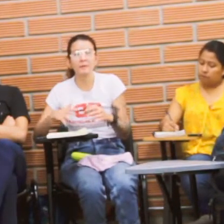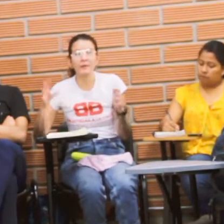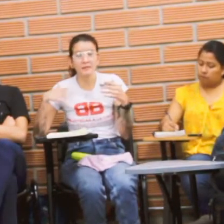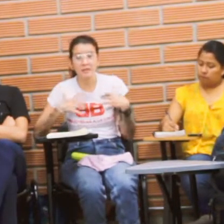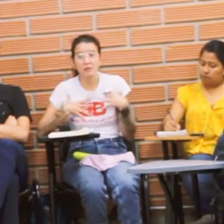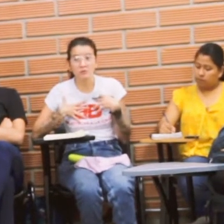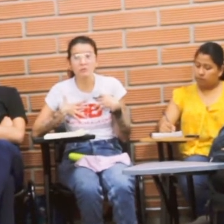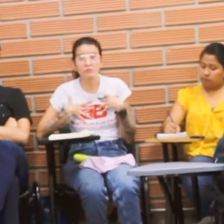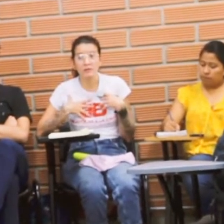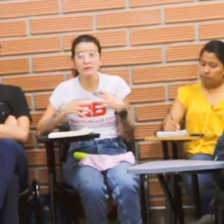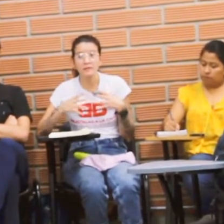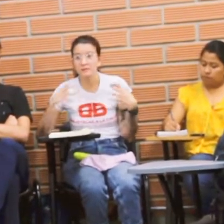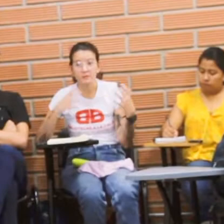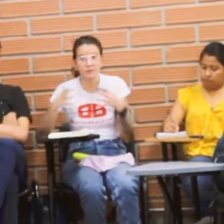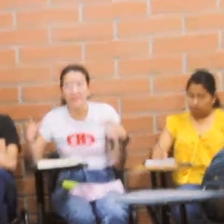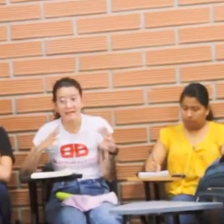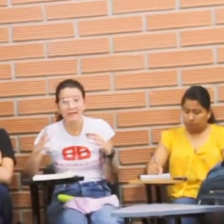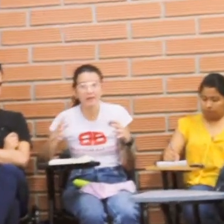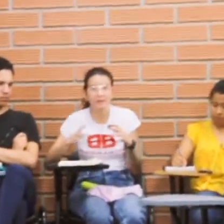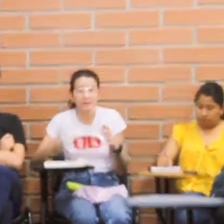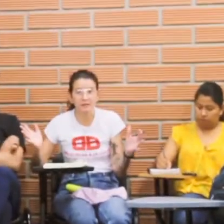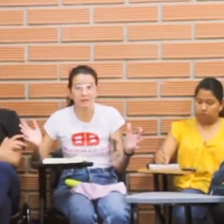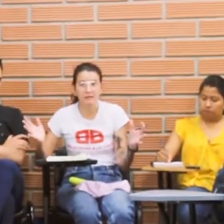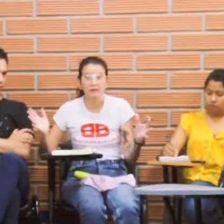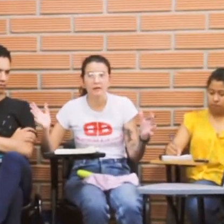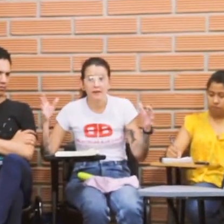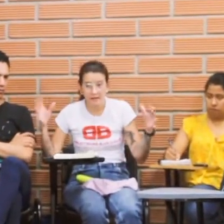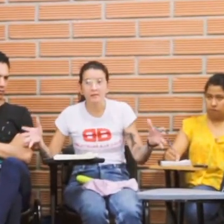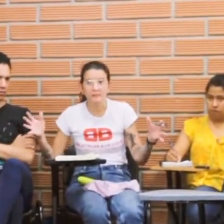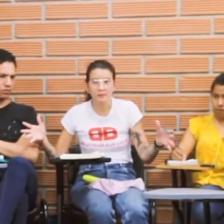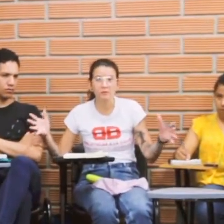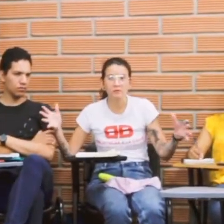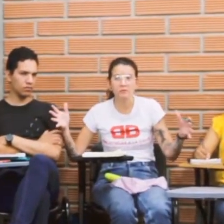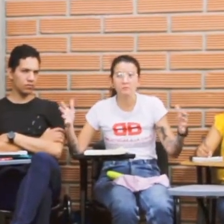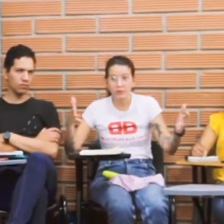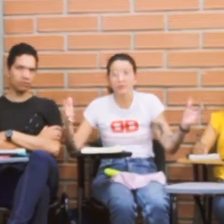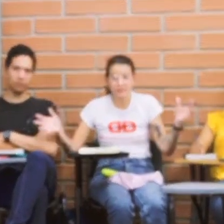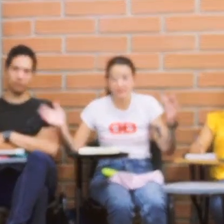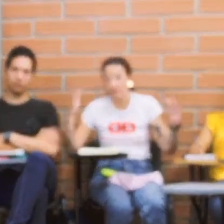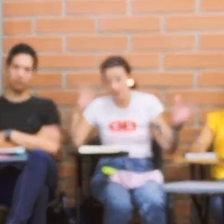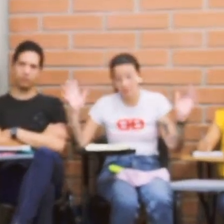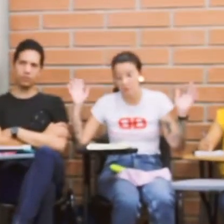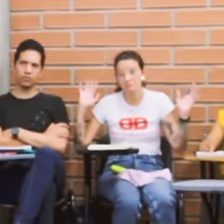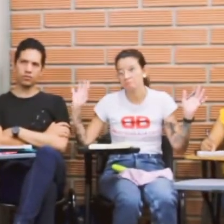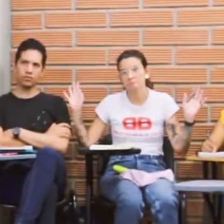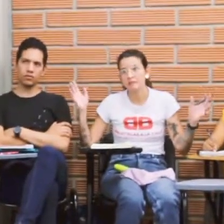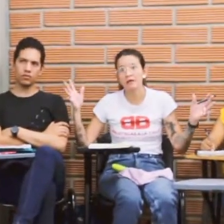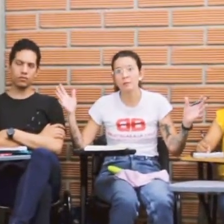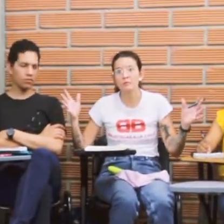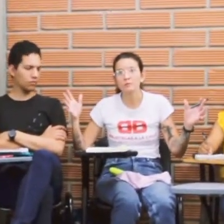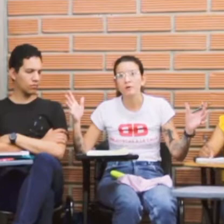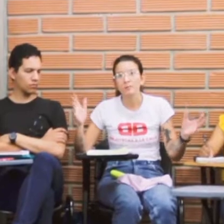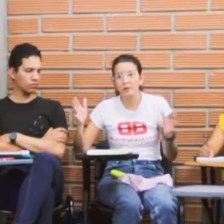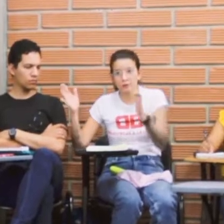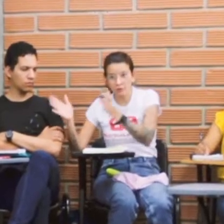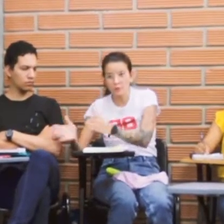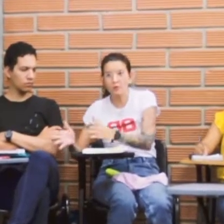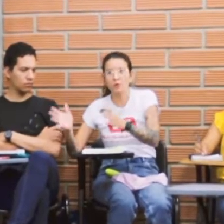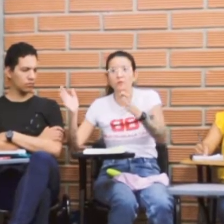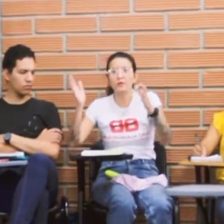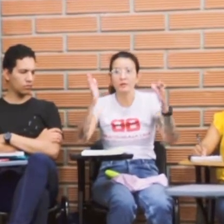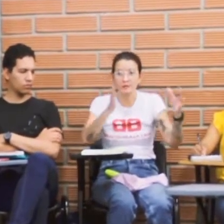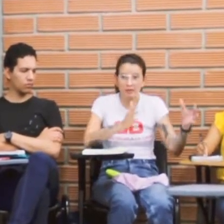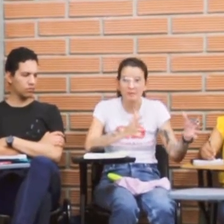la permanencia de los estudiantes, sino en general el estar en el espacio universitario, digamos, pero de